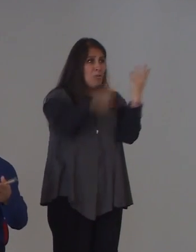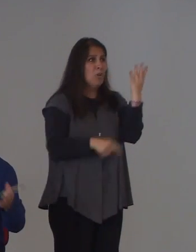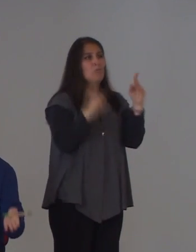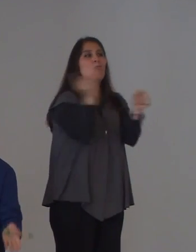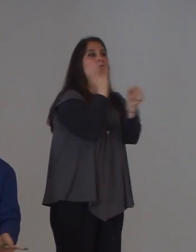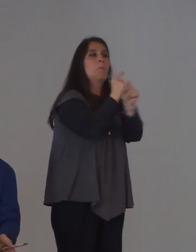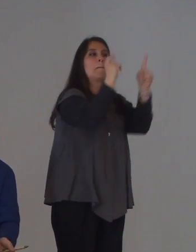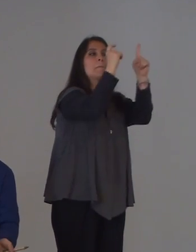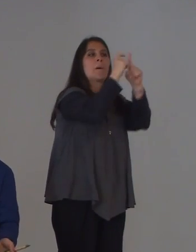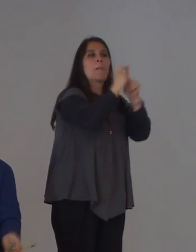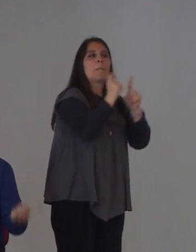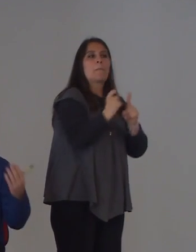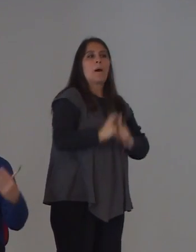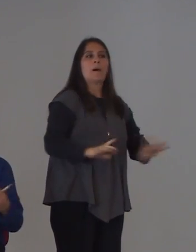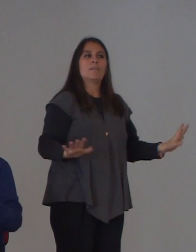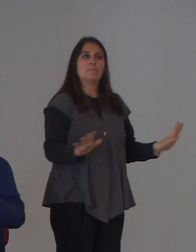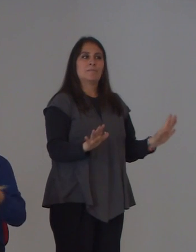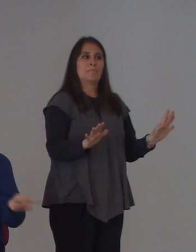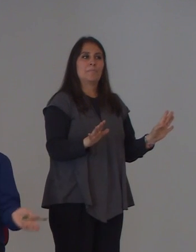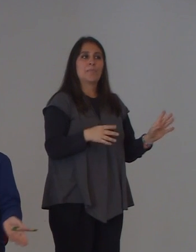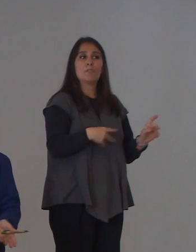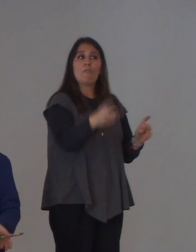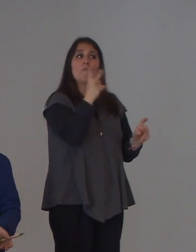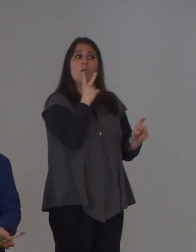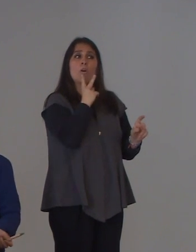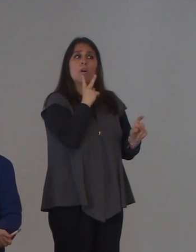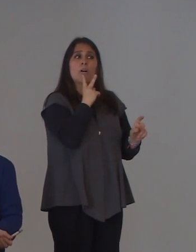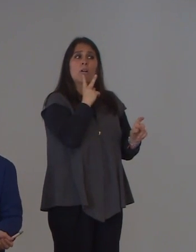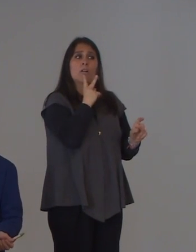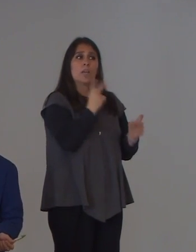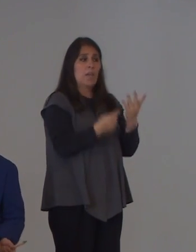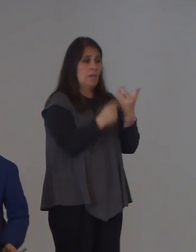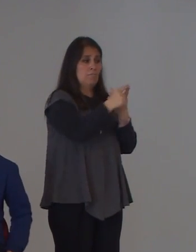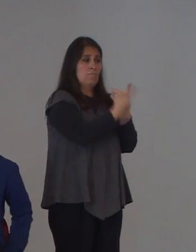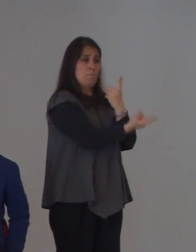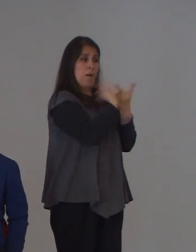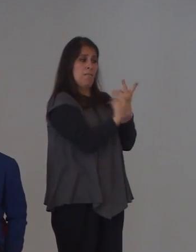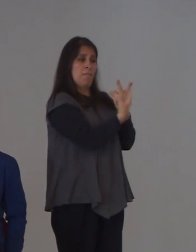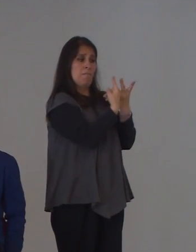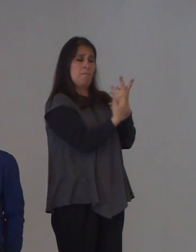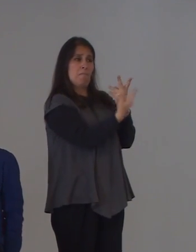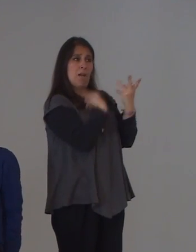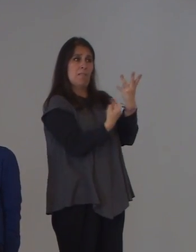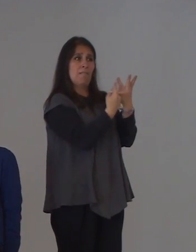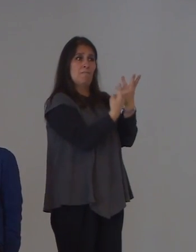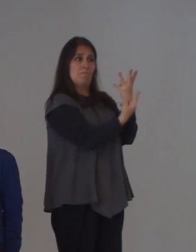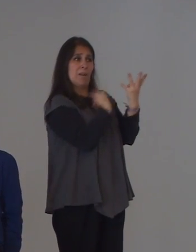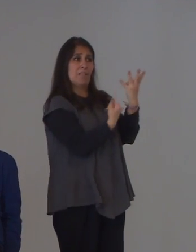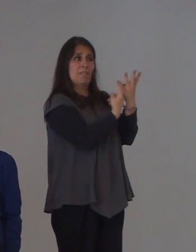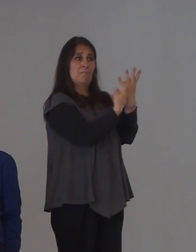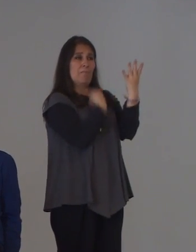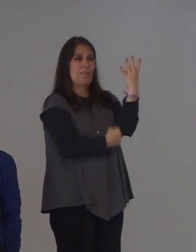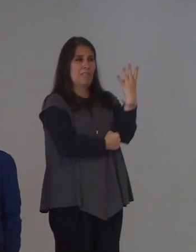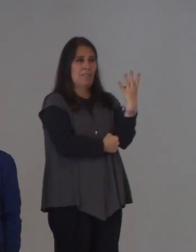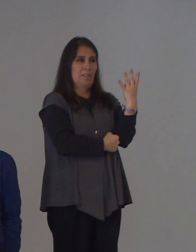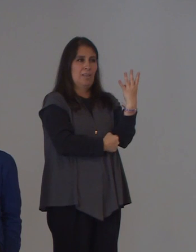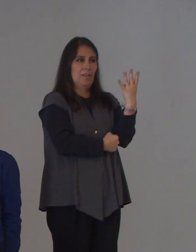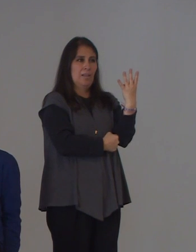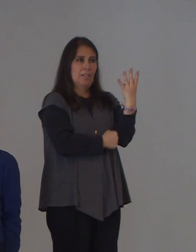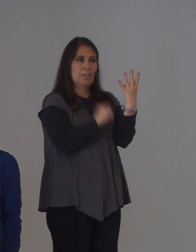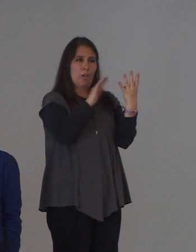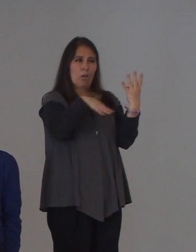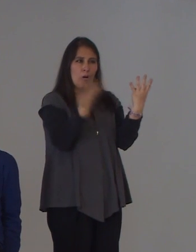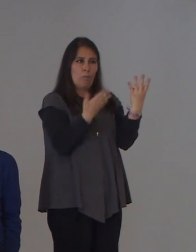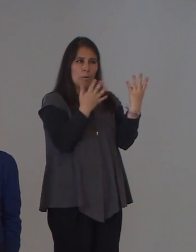atraviesa cuando hablamos de los niños es un vocabulario que proviene de alguno de esos campos disciplinares y de esas prácticas. Entonces creo que la manera de desmancharnos